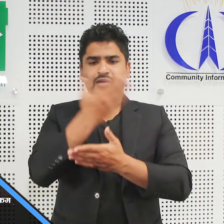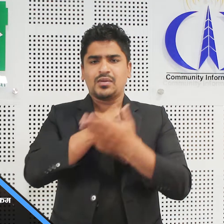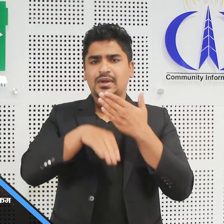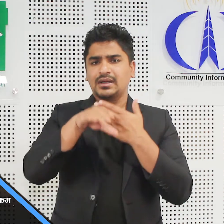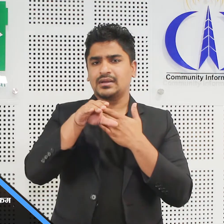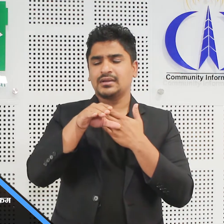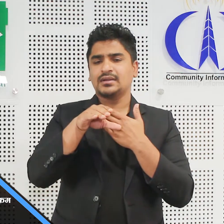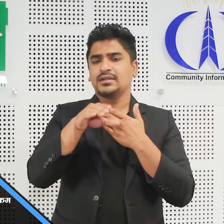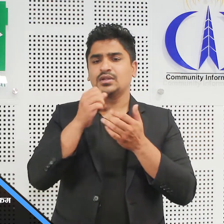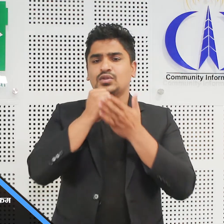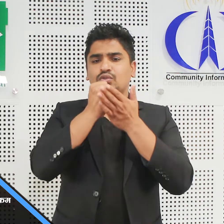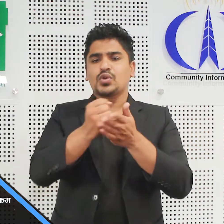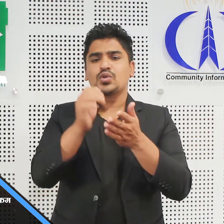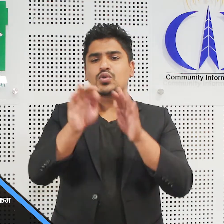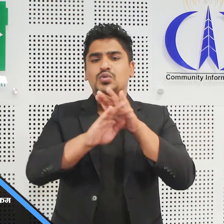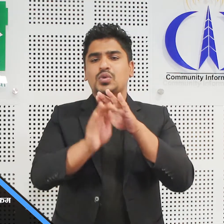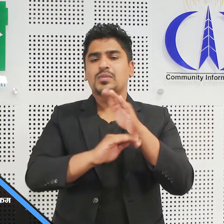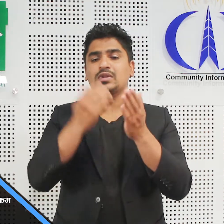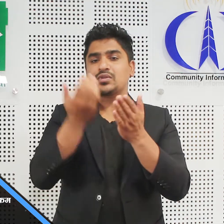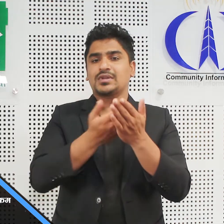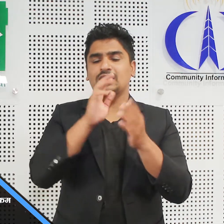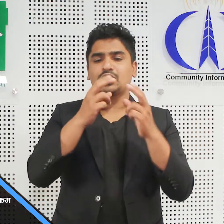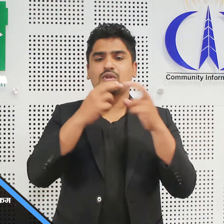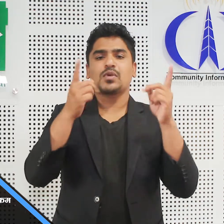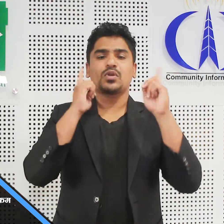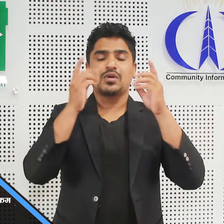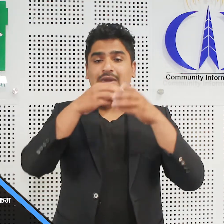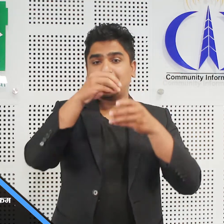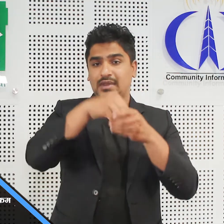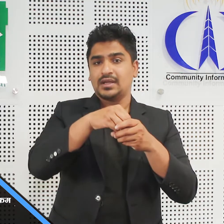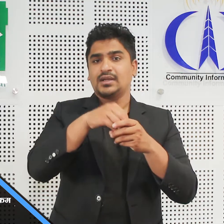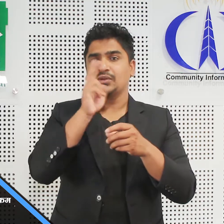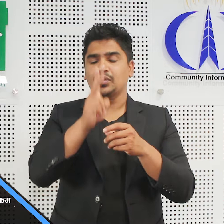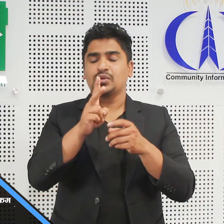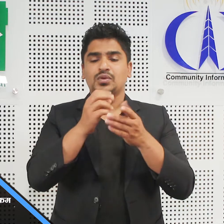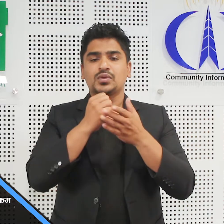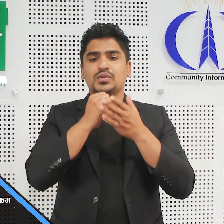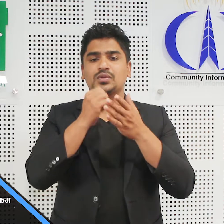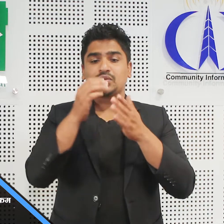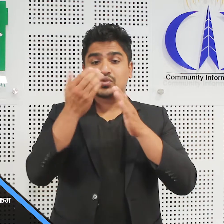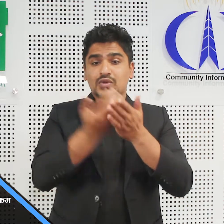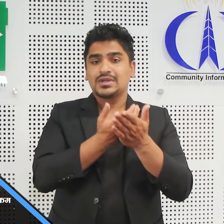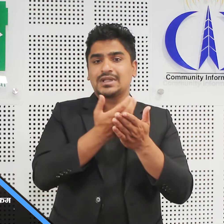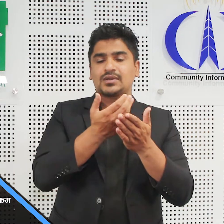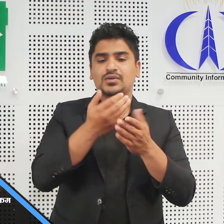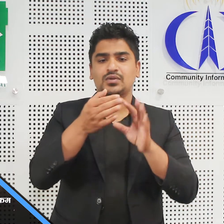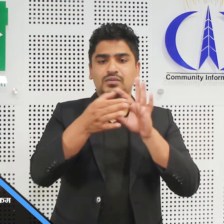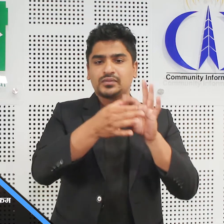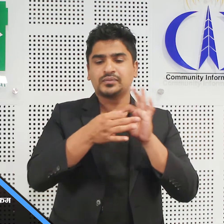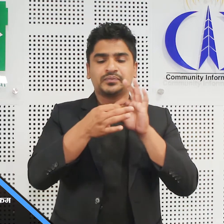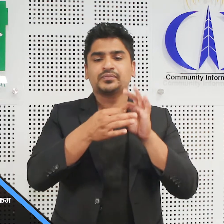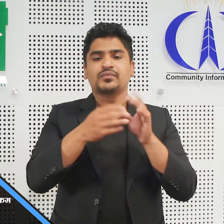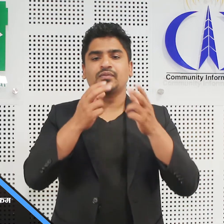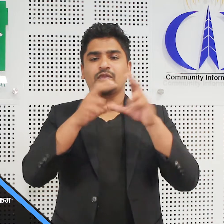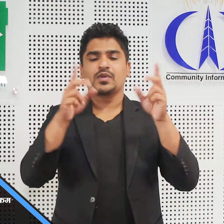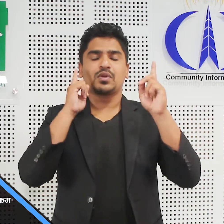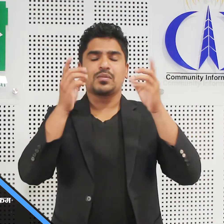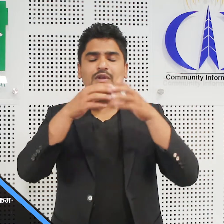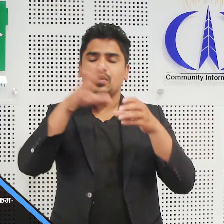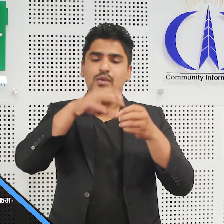बिरामी हुँदा उपचार समेत गरेको हामीले छौँ। डेटा लिएर हामीसँग अपाङ्ग सहयोग समिति भन्ने संस्था छ एउटा दमक नगरपालिकामा,